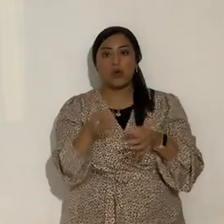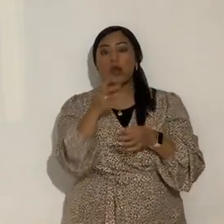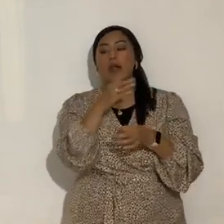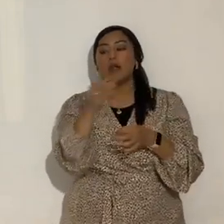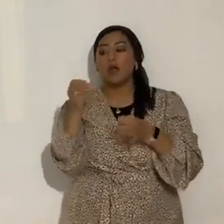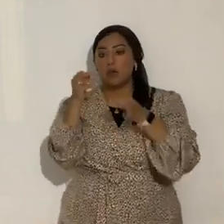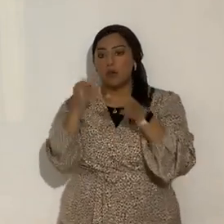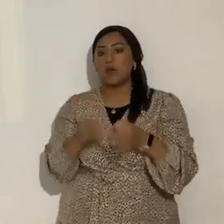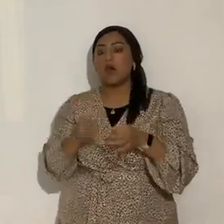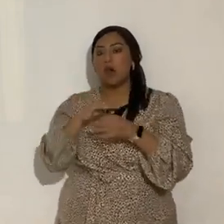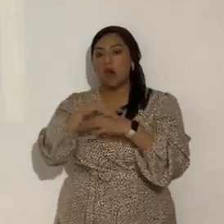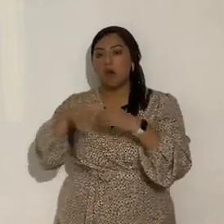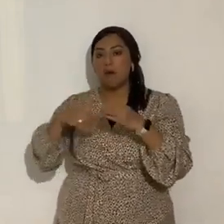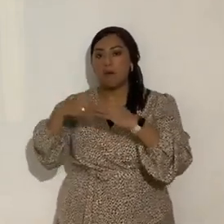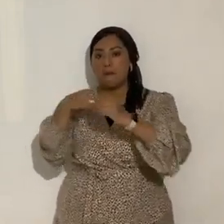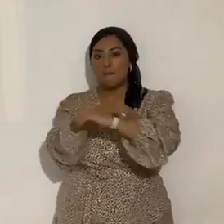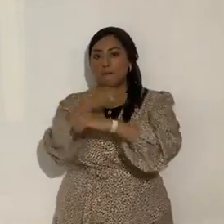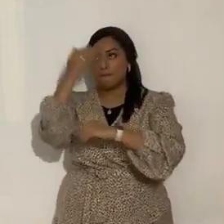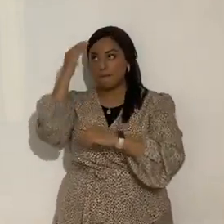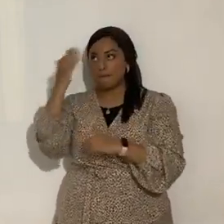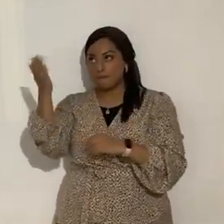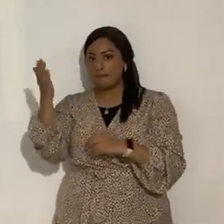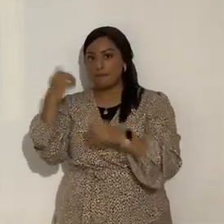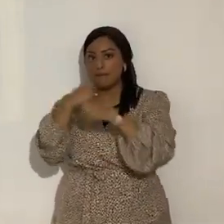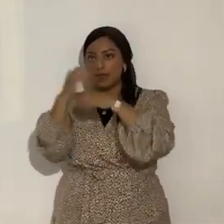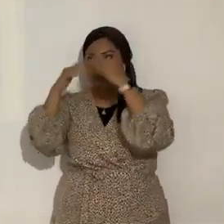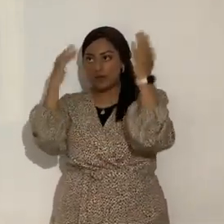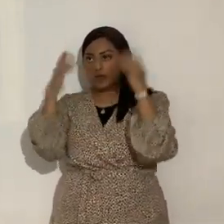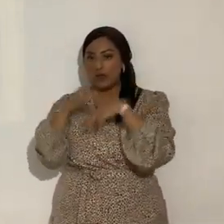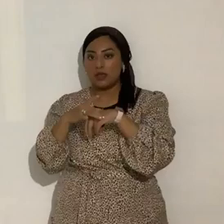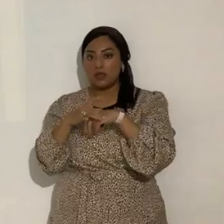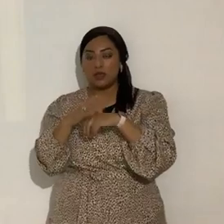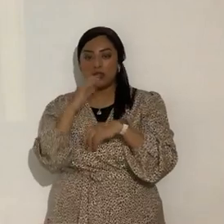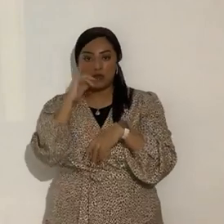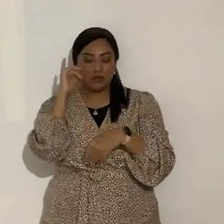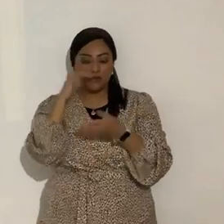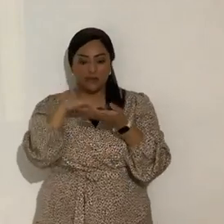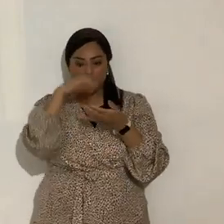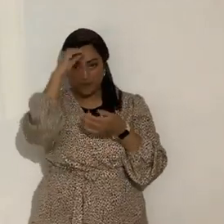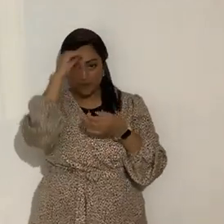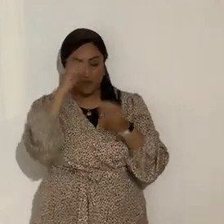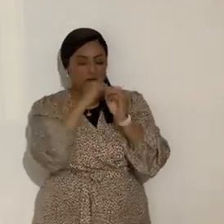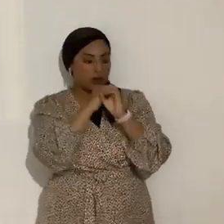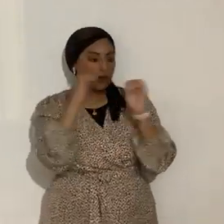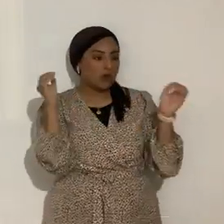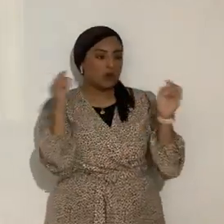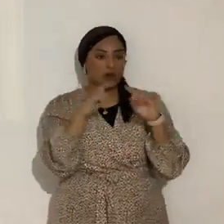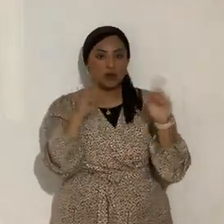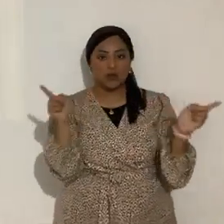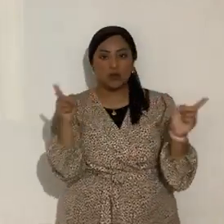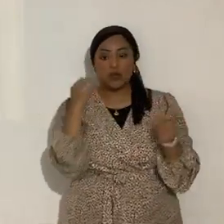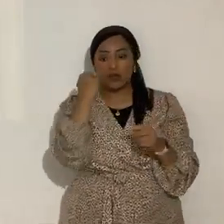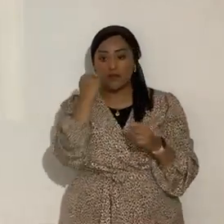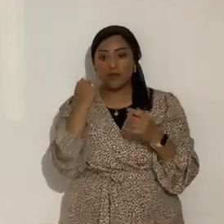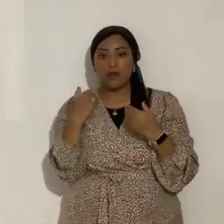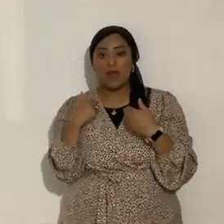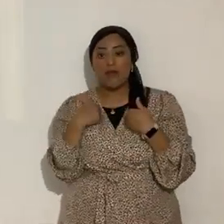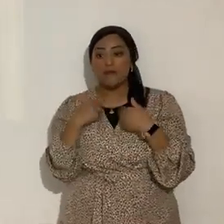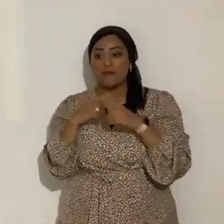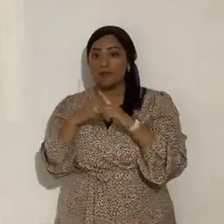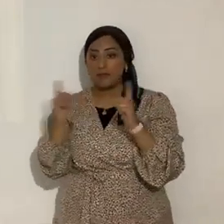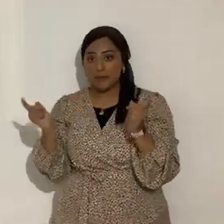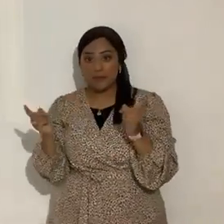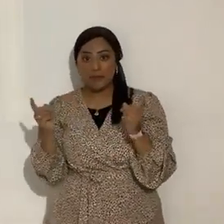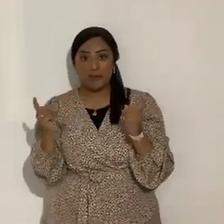voluntad del Todopoderoso, el Creador de cielos y tierra, como vimos ayer. No debe haber ninguna diferencia, porque si hay diferencia,